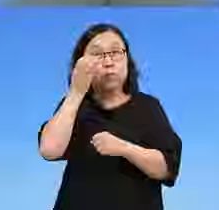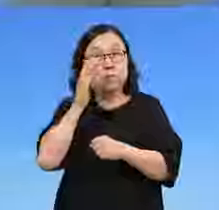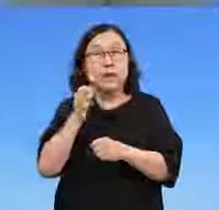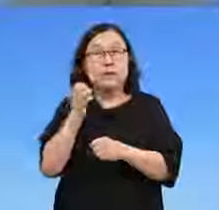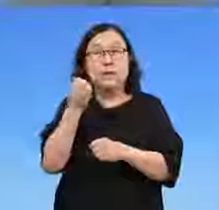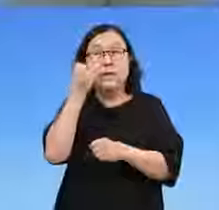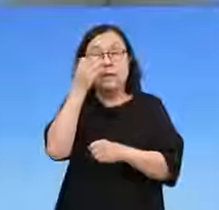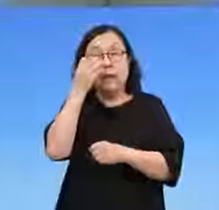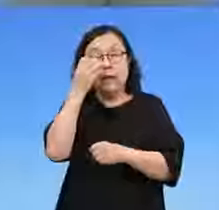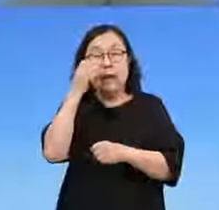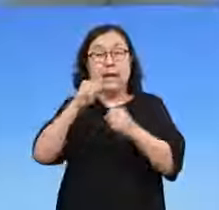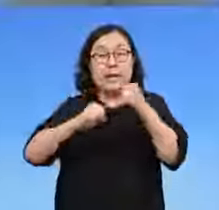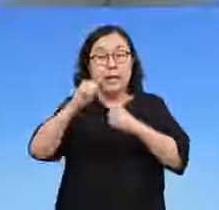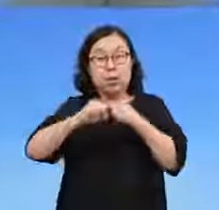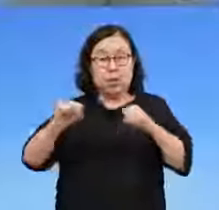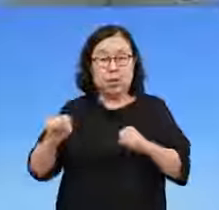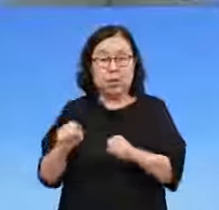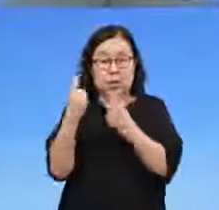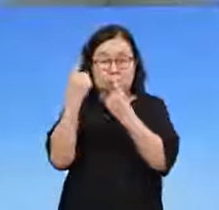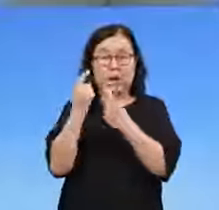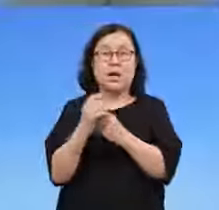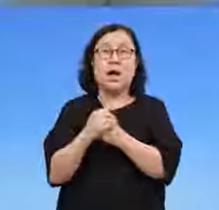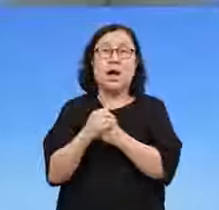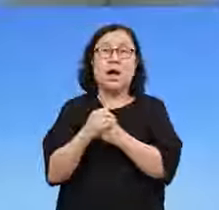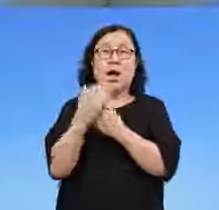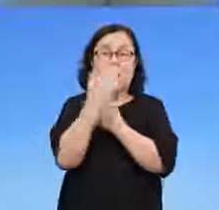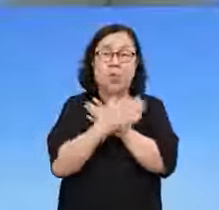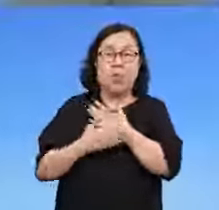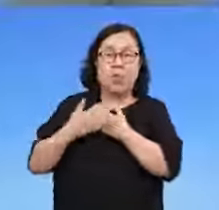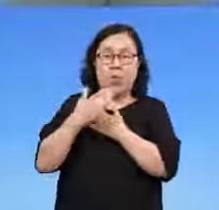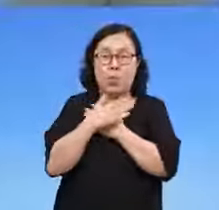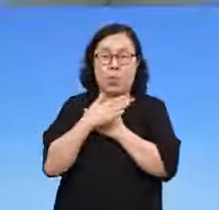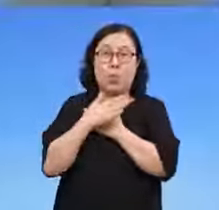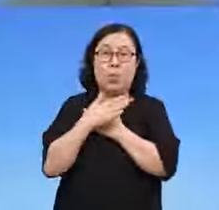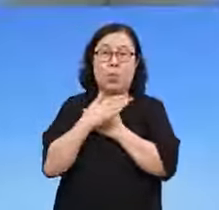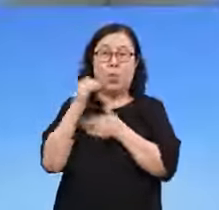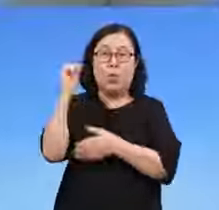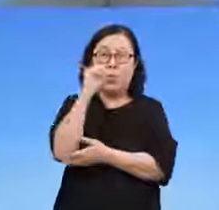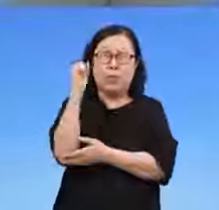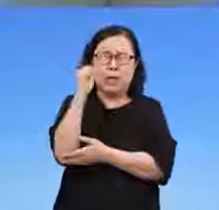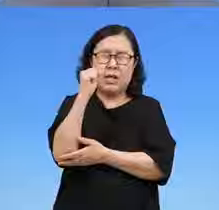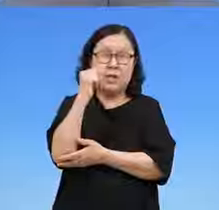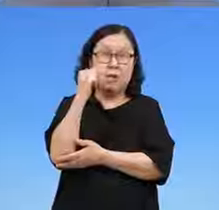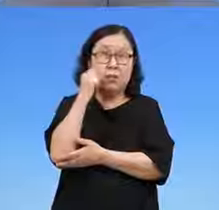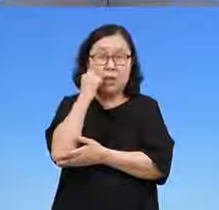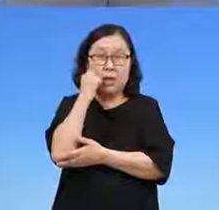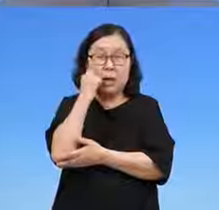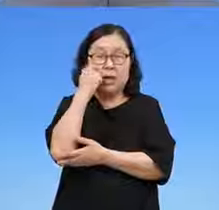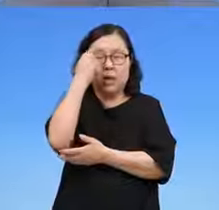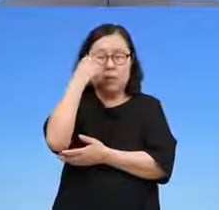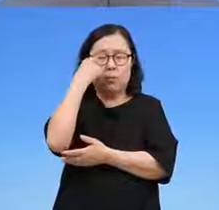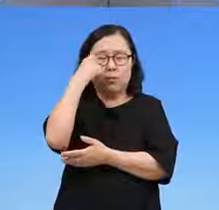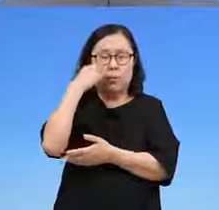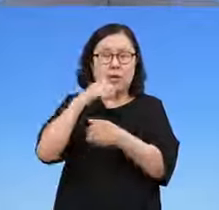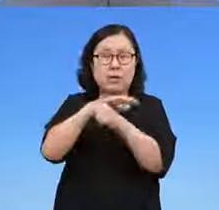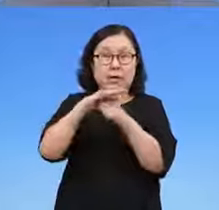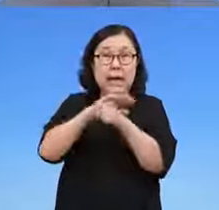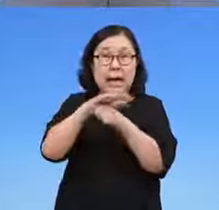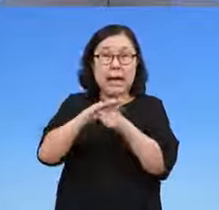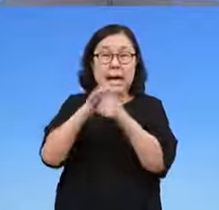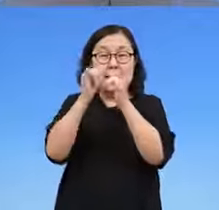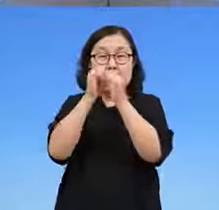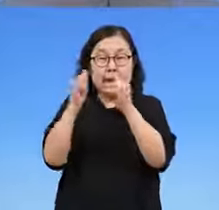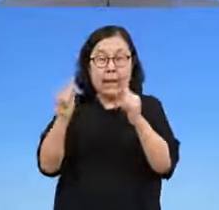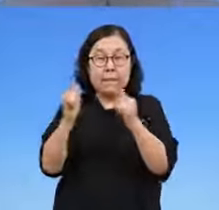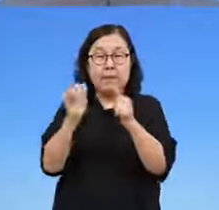이상했지만 그 이상한 행동의 동기가 몸을 가누지 못하는 불쌍한 사람을 도와주고자 하는 이